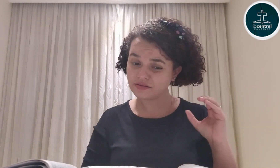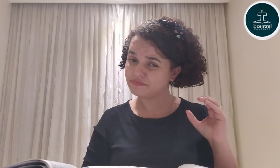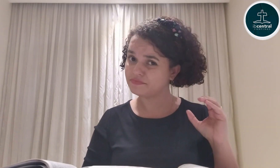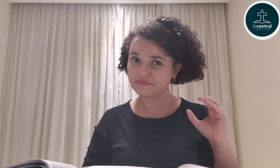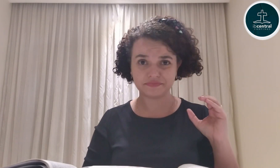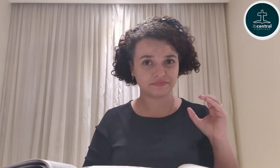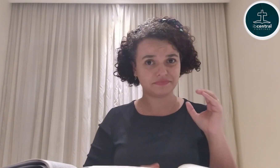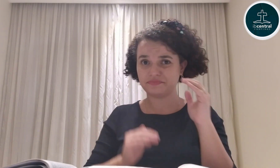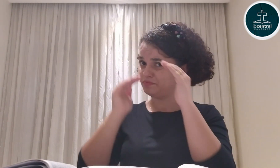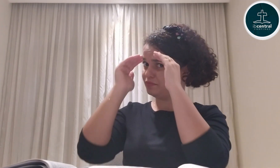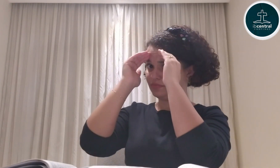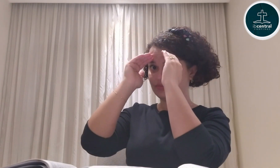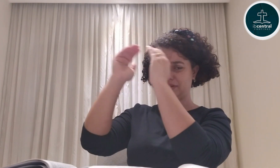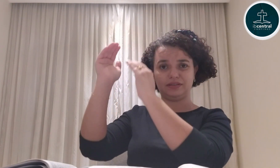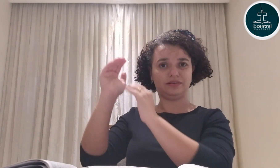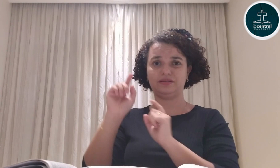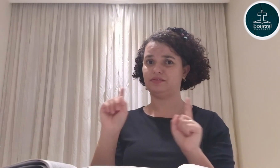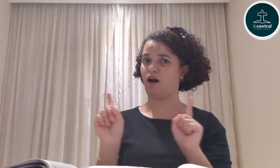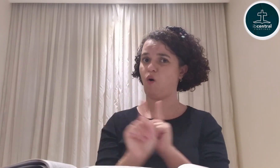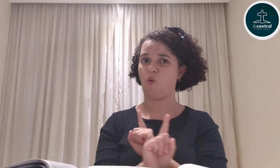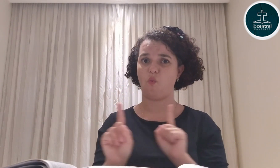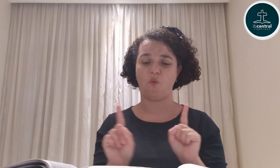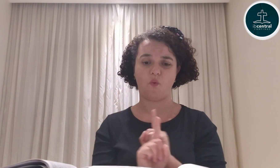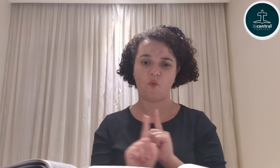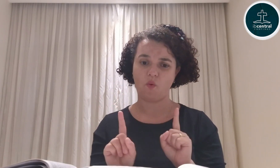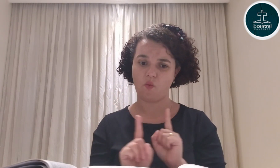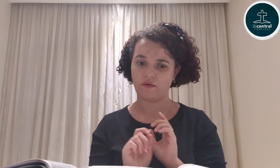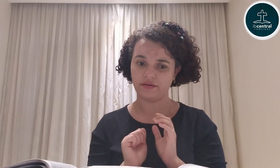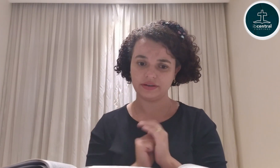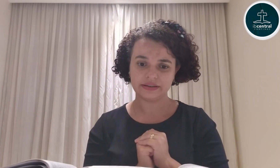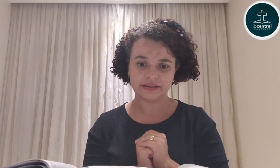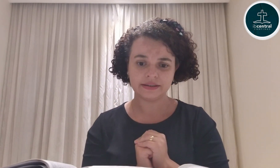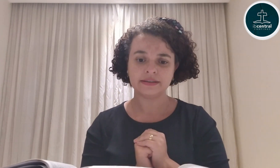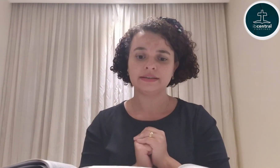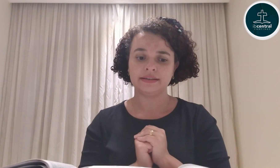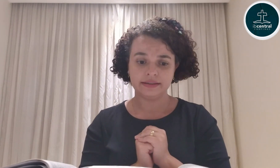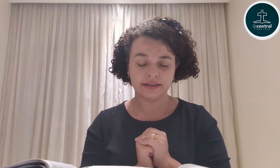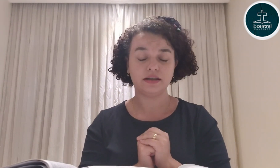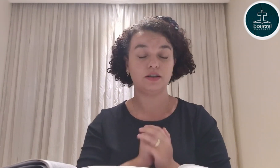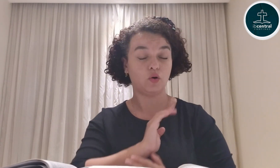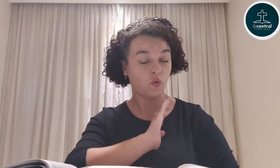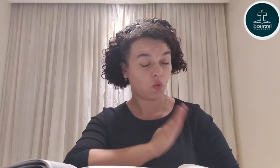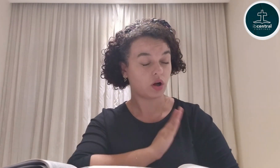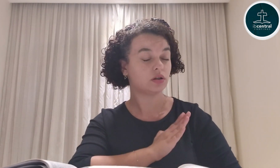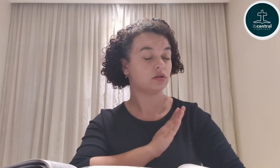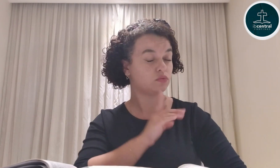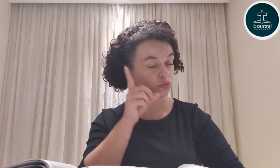Abel obedeceu a Deus, mas Caim não obedeceu.